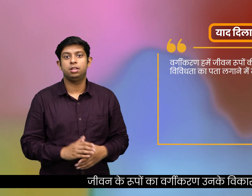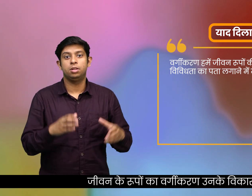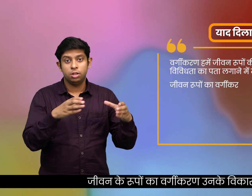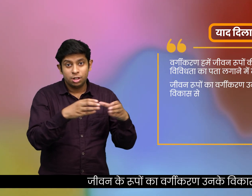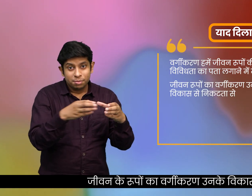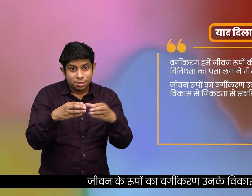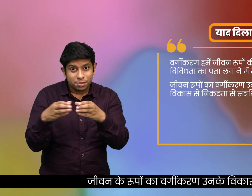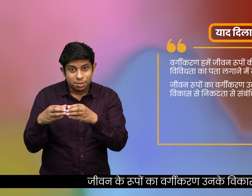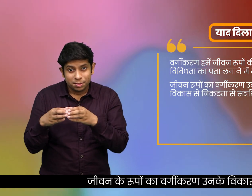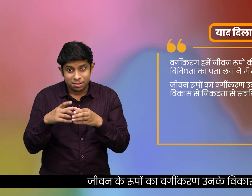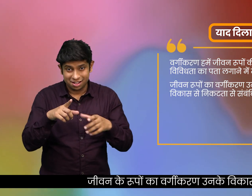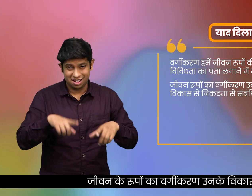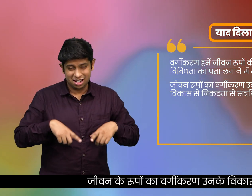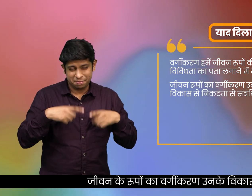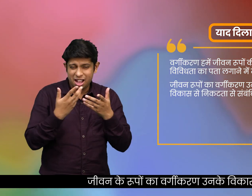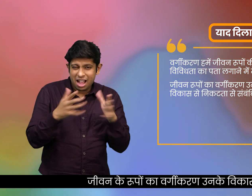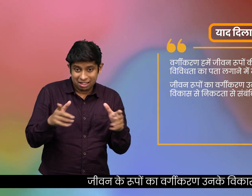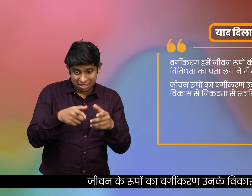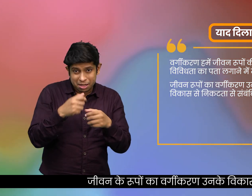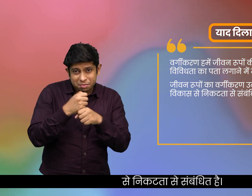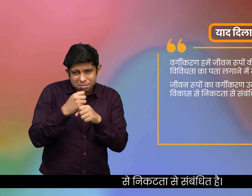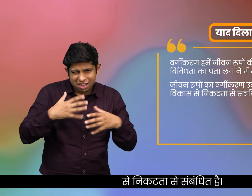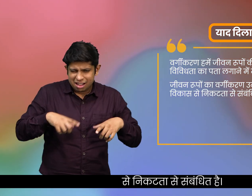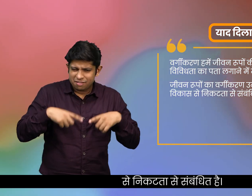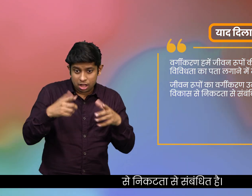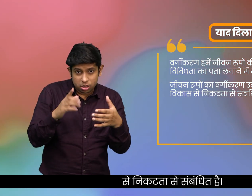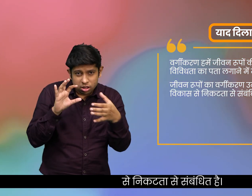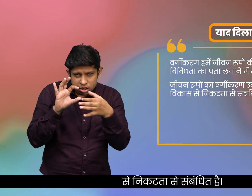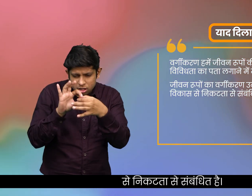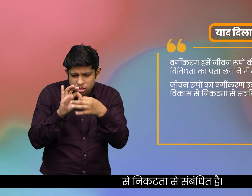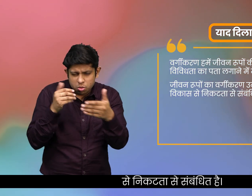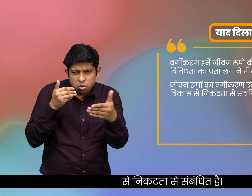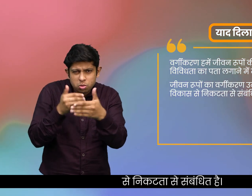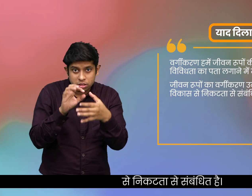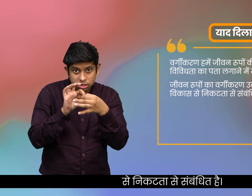जीवन के रूपों का वर्गीकरण उनके विकास से निकटता से संबंधित है।